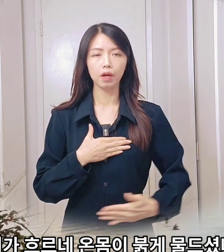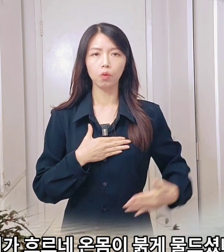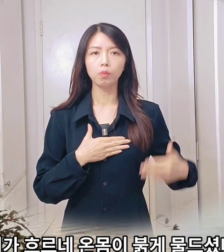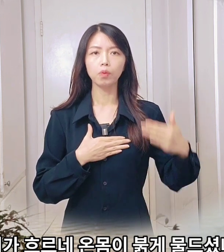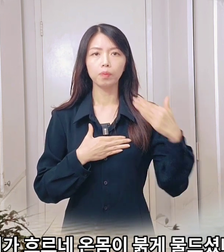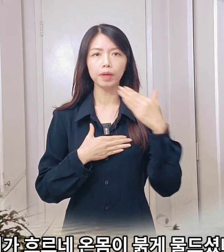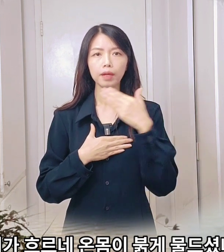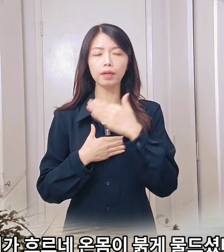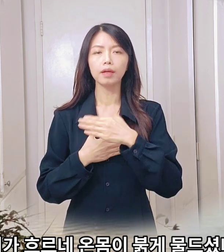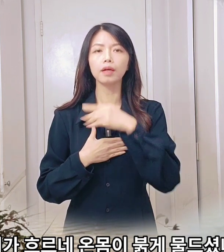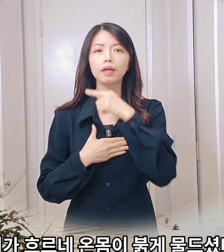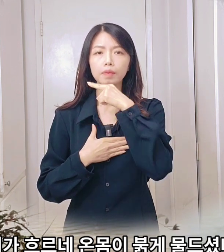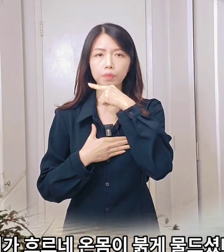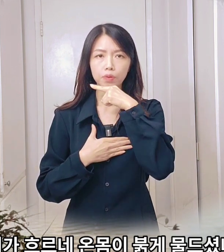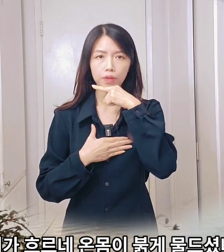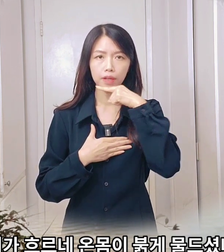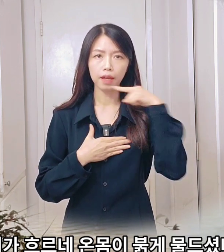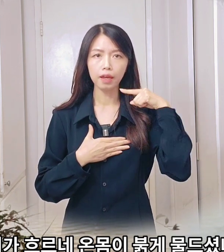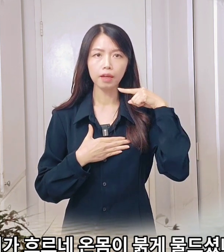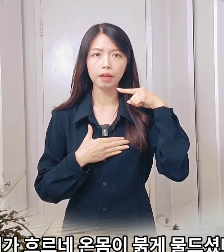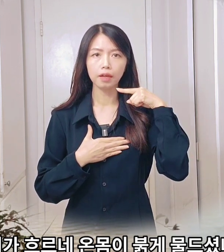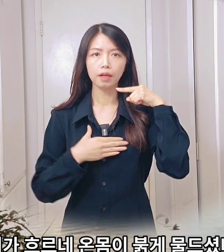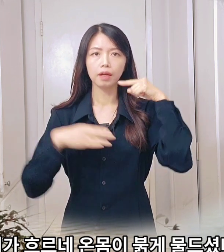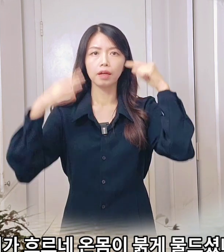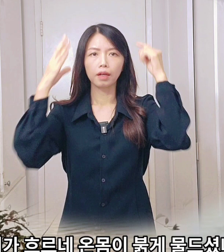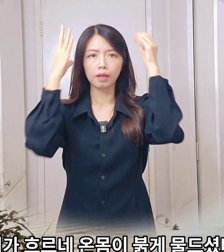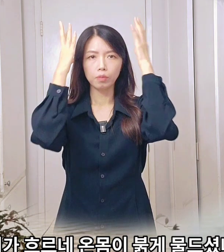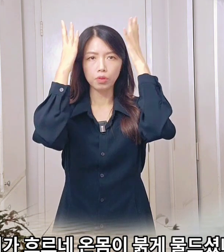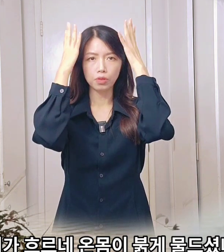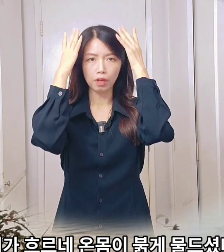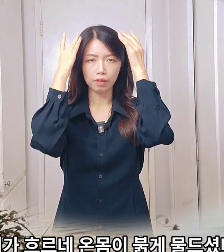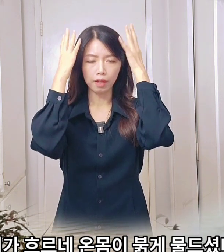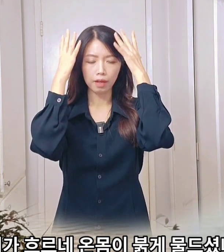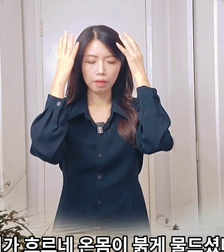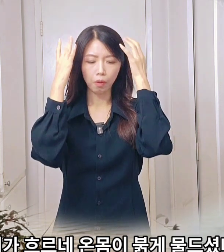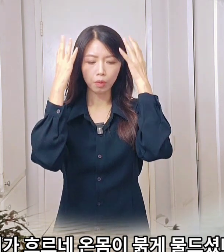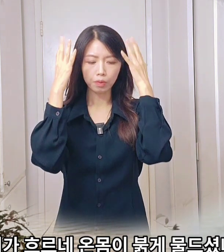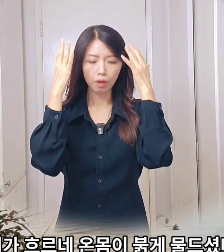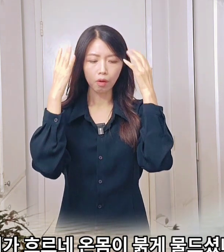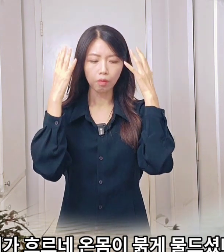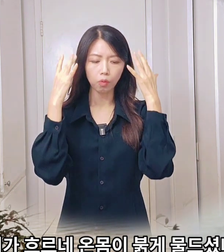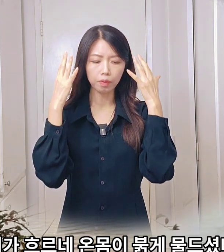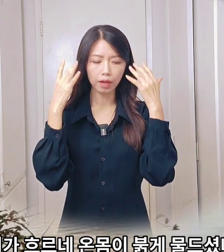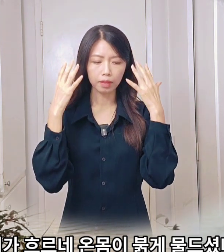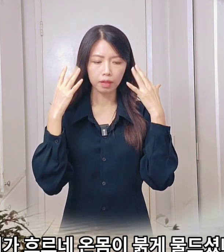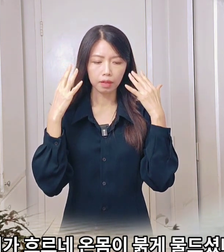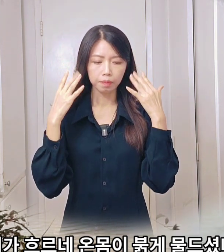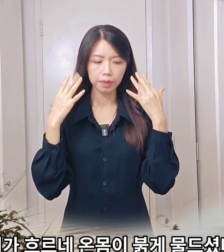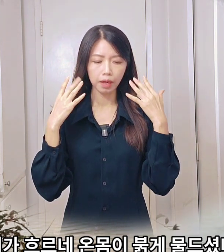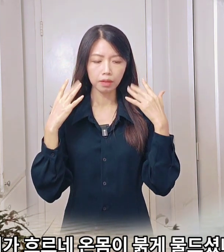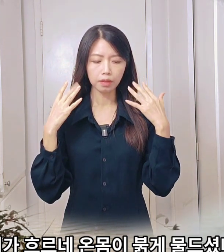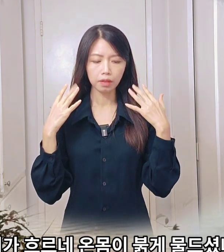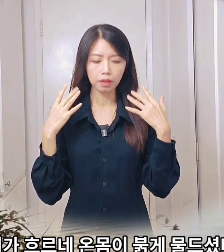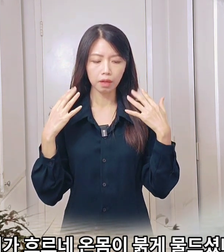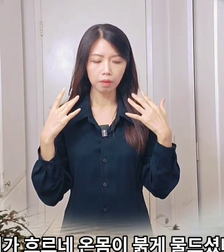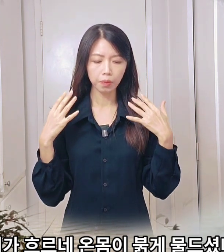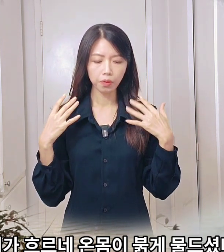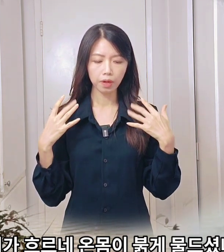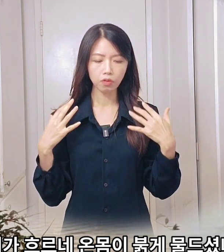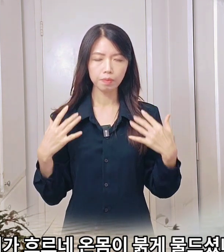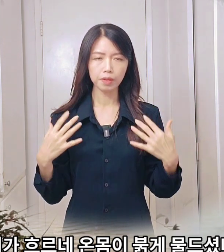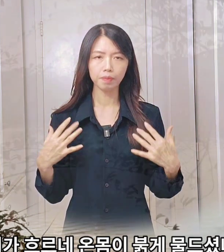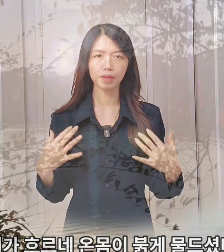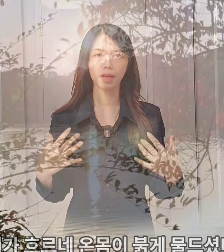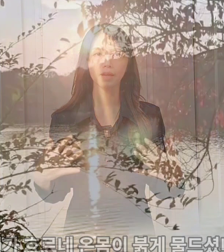됩니다. 온몸이 붉게 물드셨네. 머리부터 몸까지 피가 흐르는